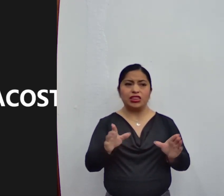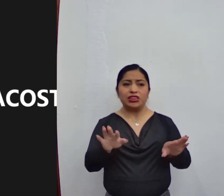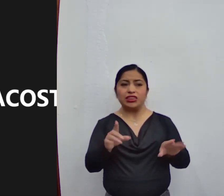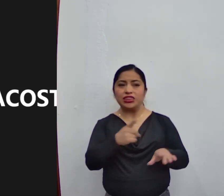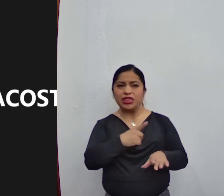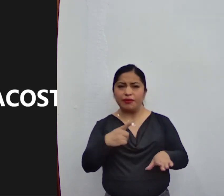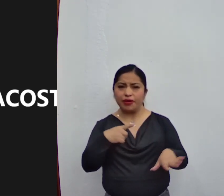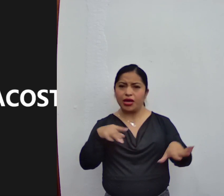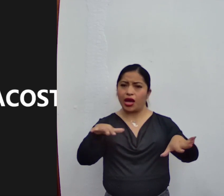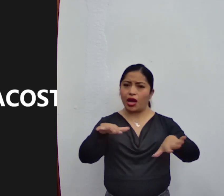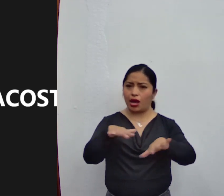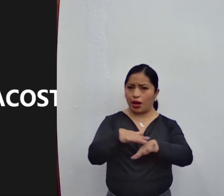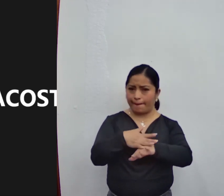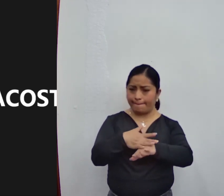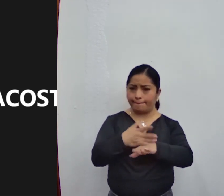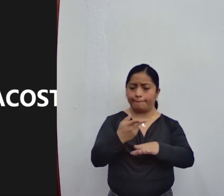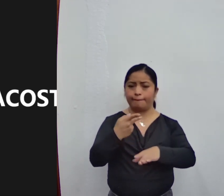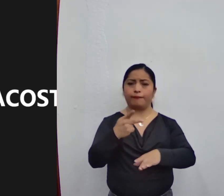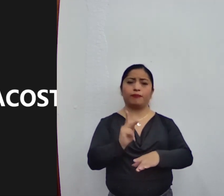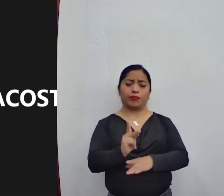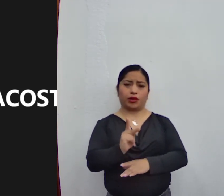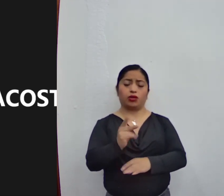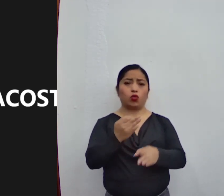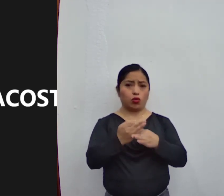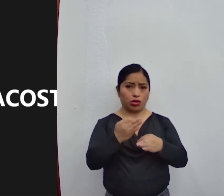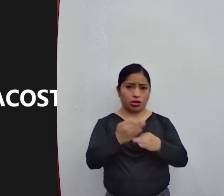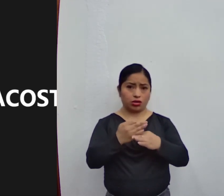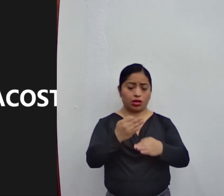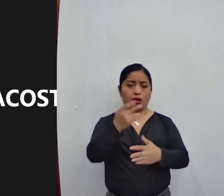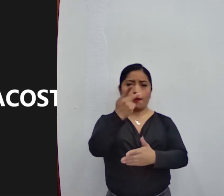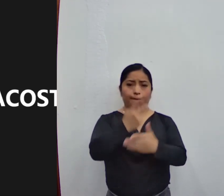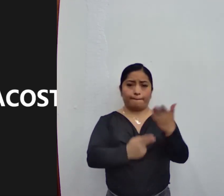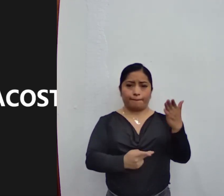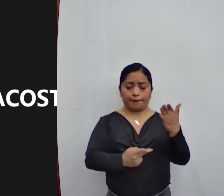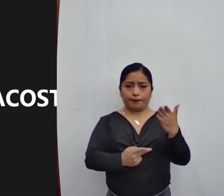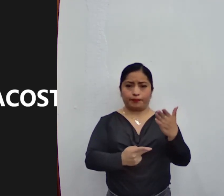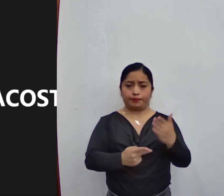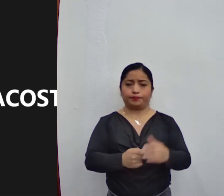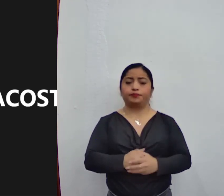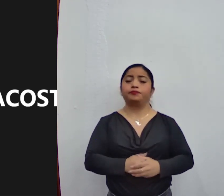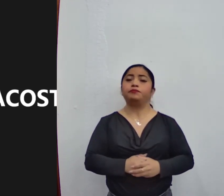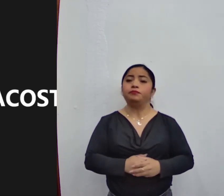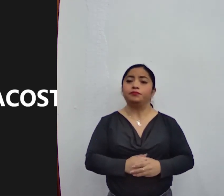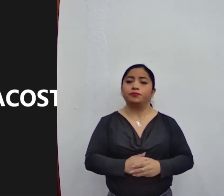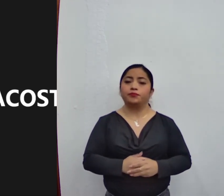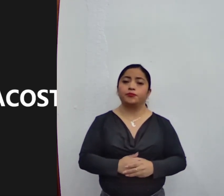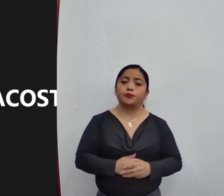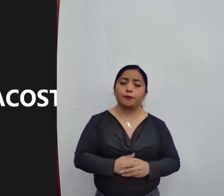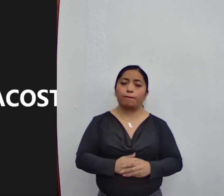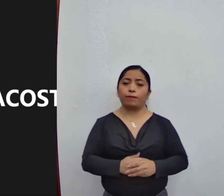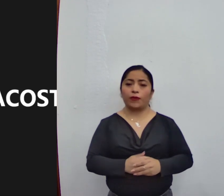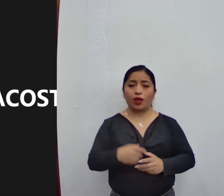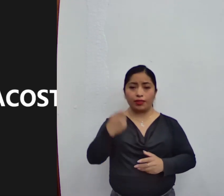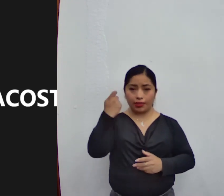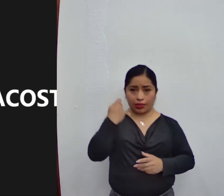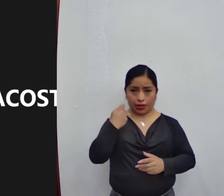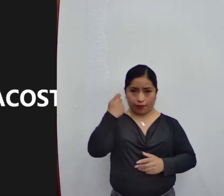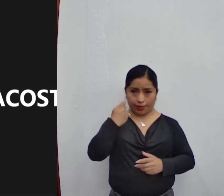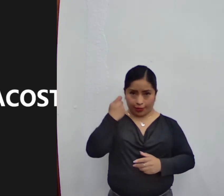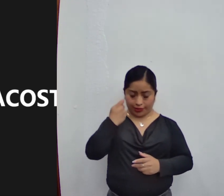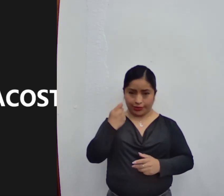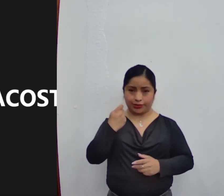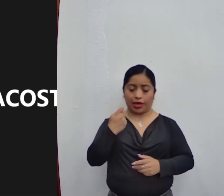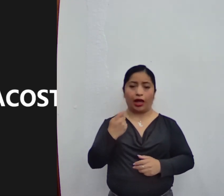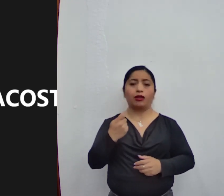homologaran. Actualmente el programa de bienestar que otorga un beneficio económico a las personas